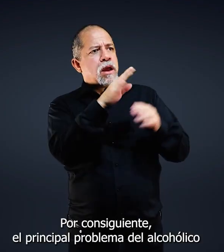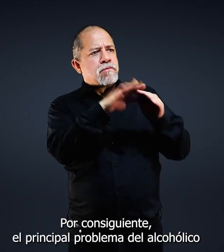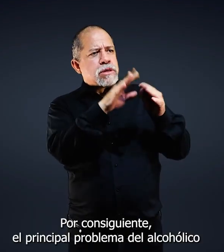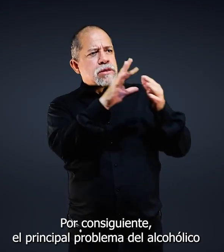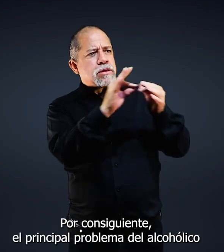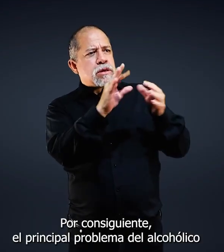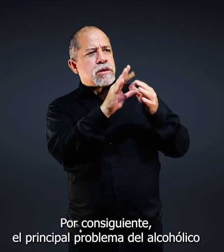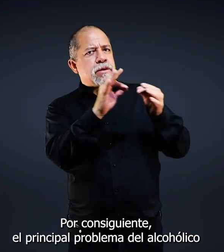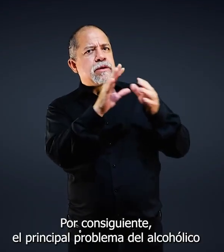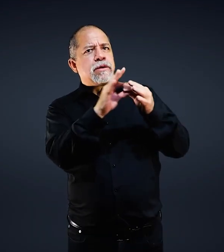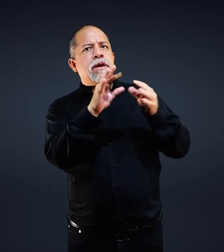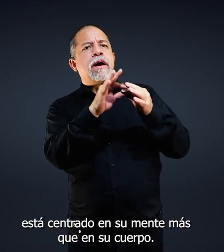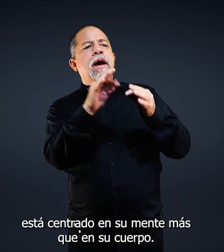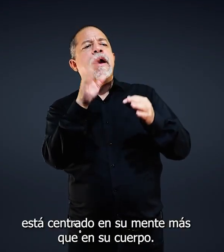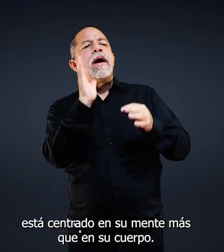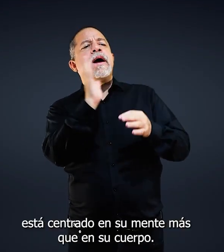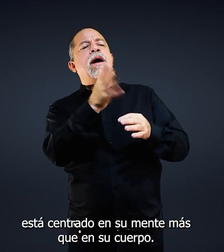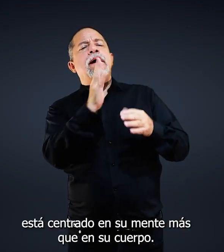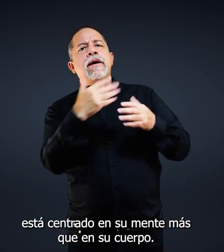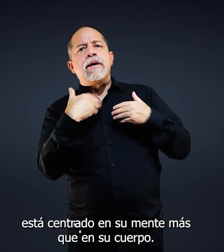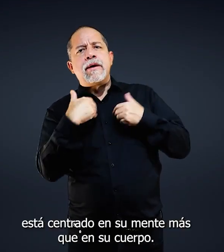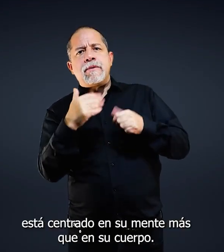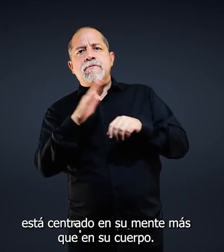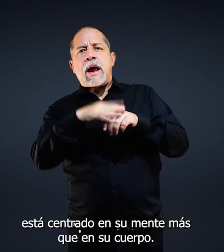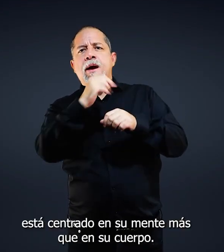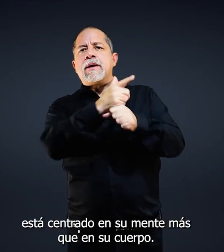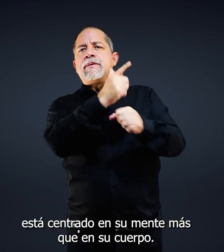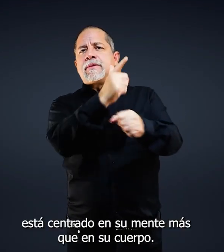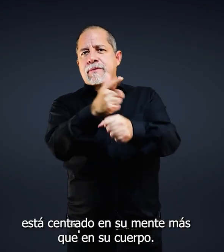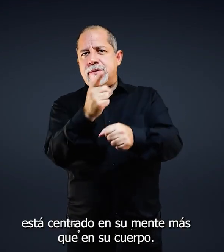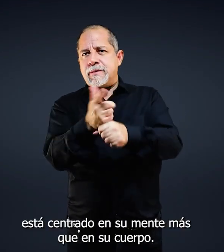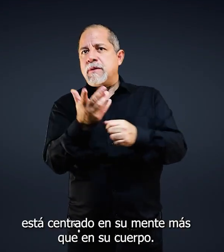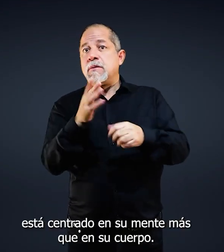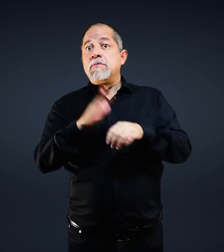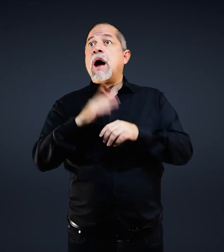del alcohólico está centrado en su mente más que en su cuerpo.